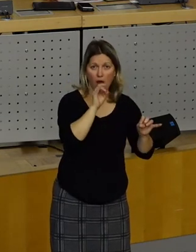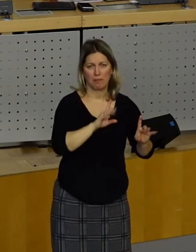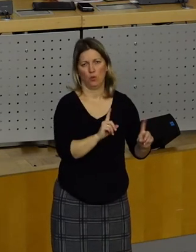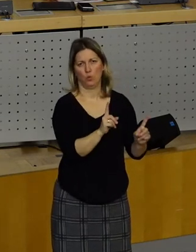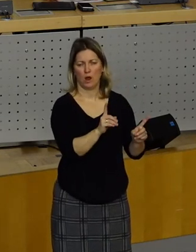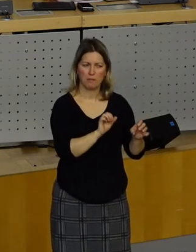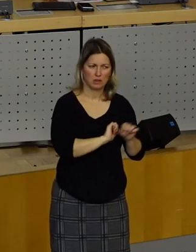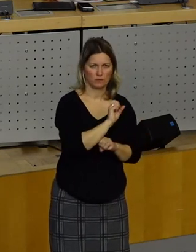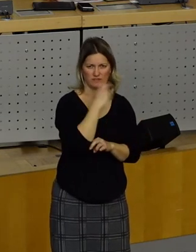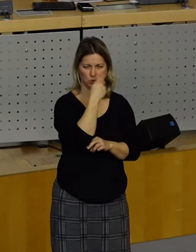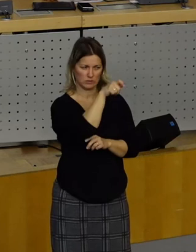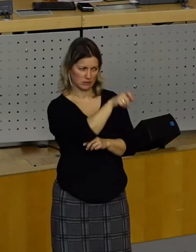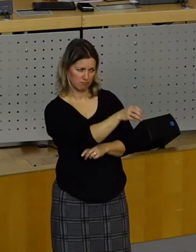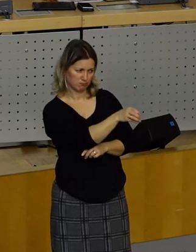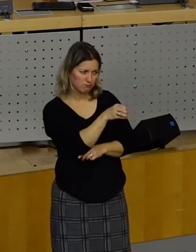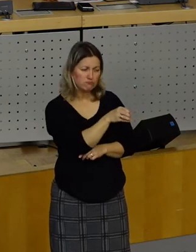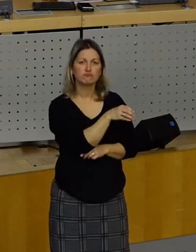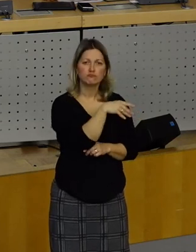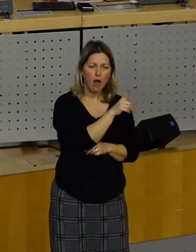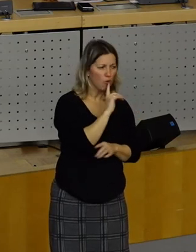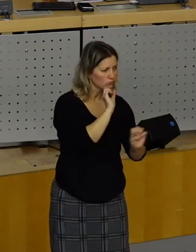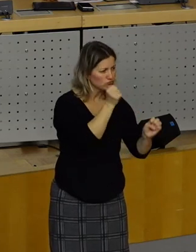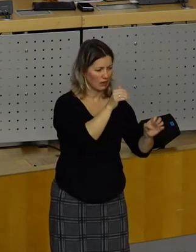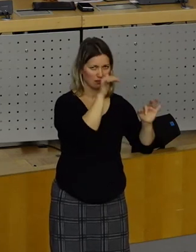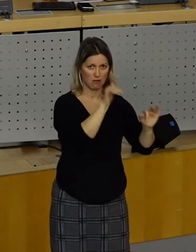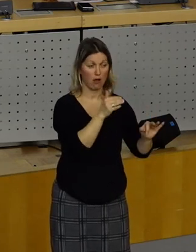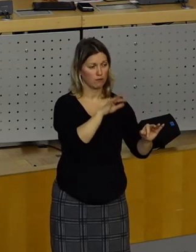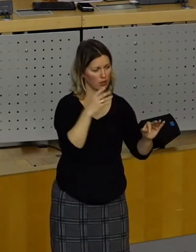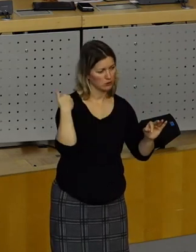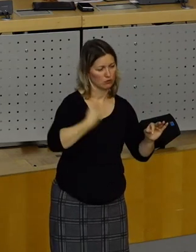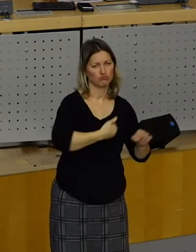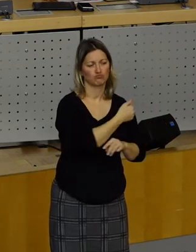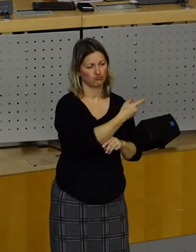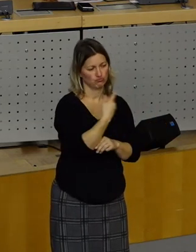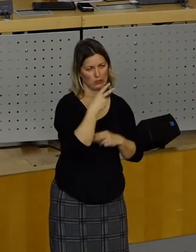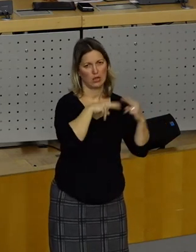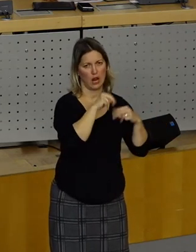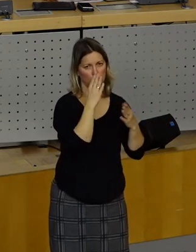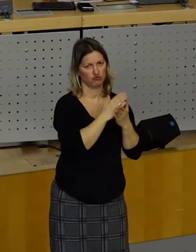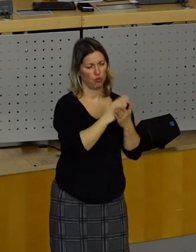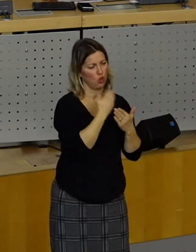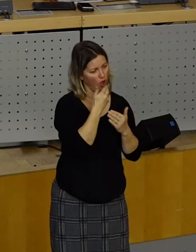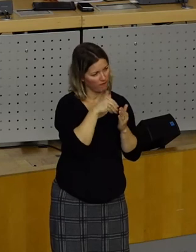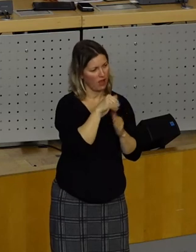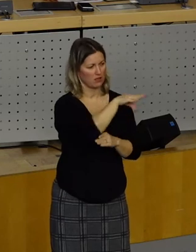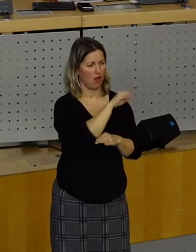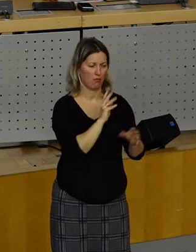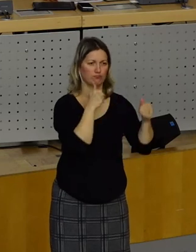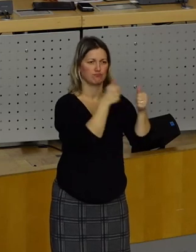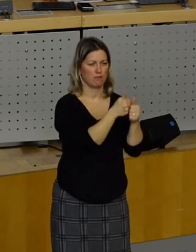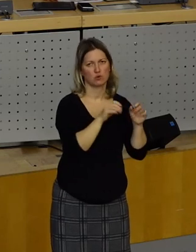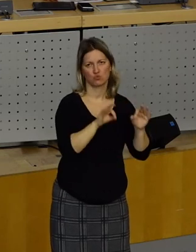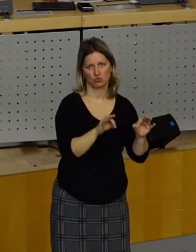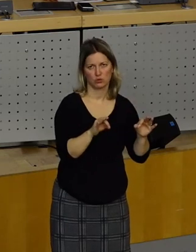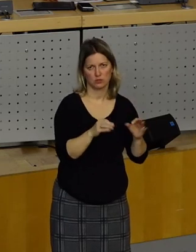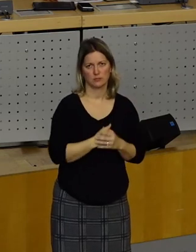leute die wir dort durchaus auch kennengelernt haben dass die das mit uns zusammen gut weiterführen auch wenn er okay man nicht mehr im amt